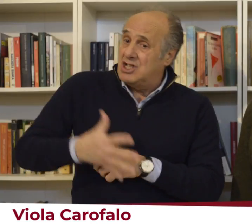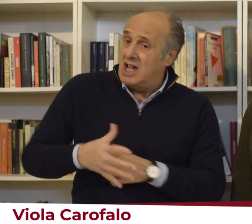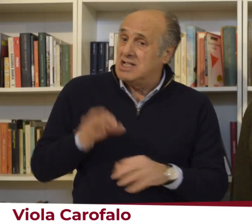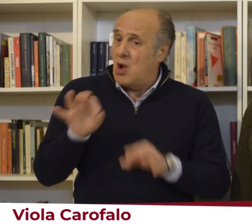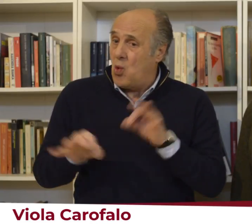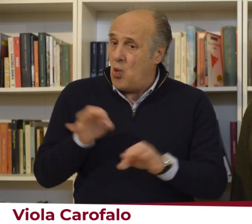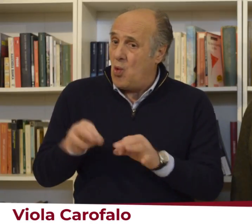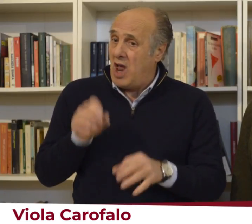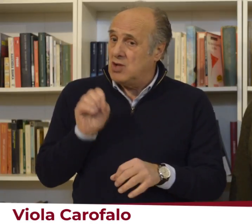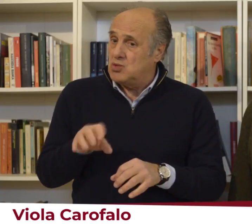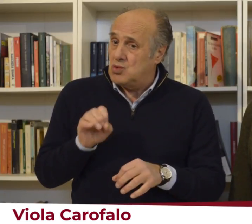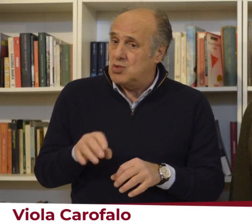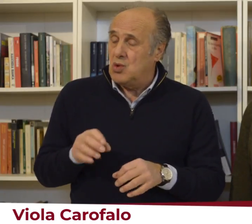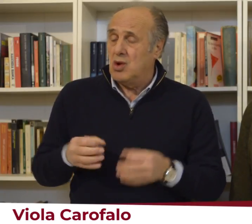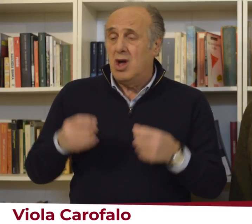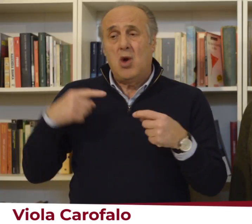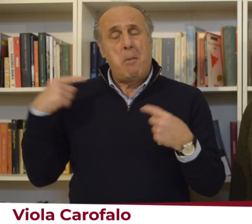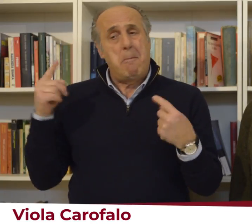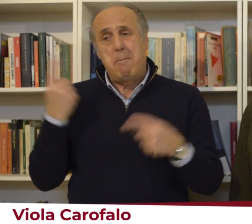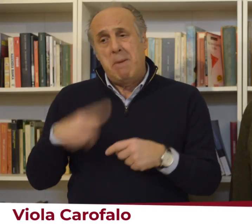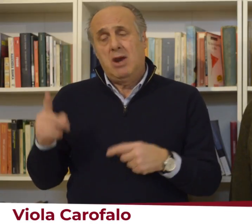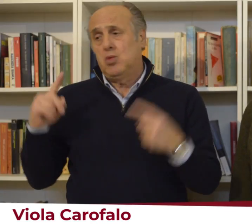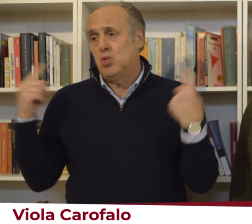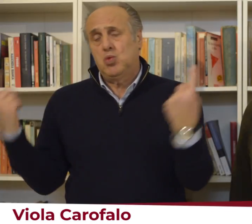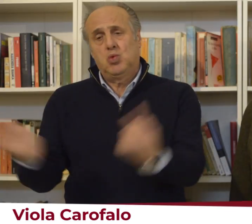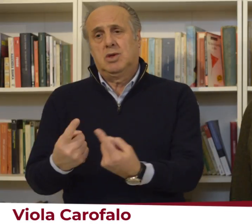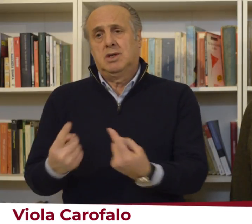e all'istruzione sia garantito per tutti.